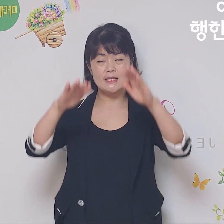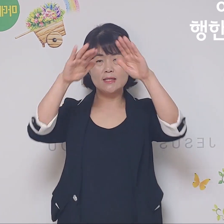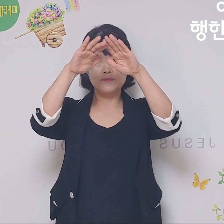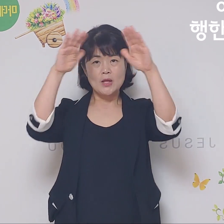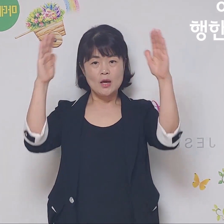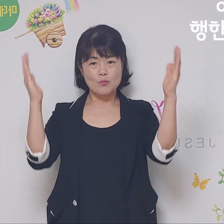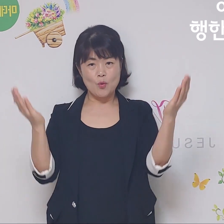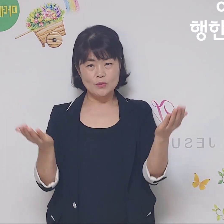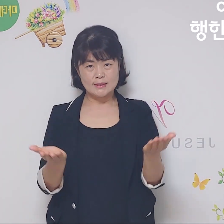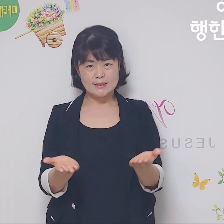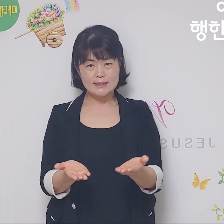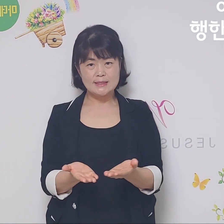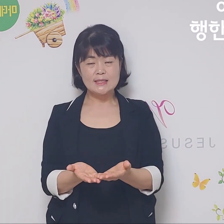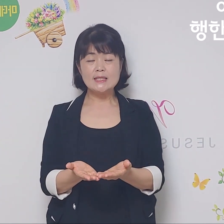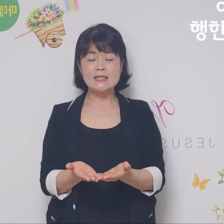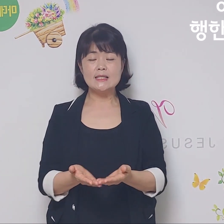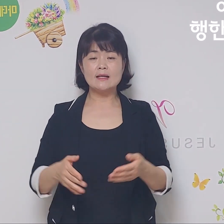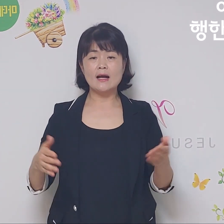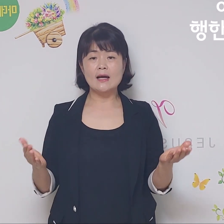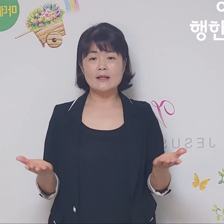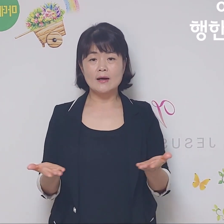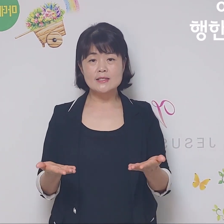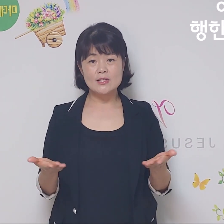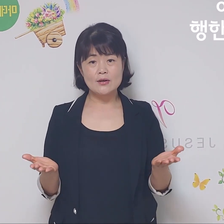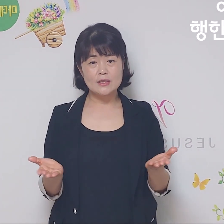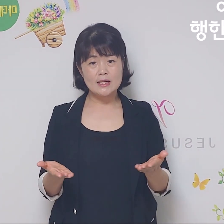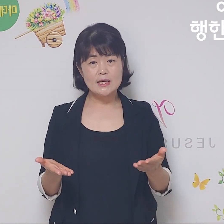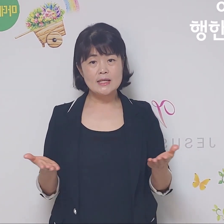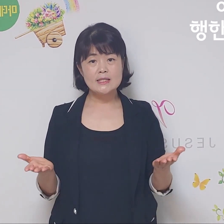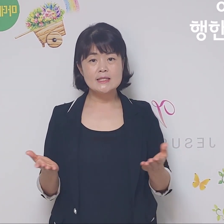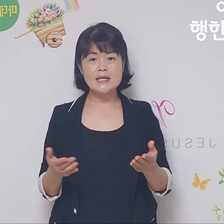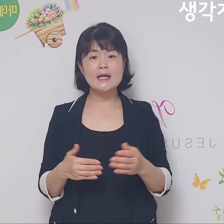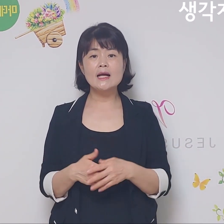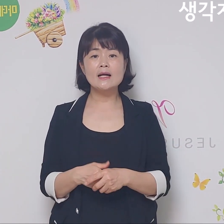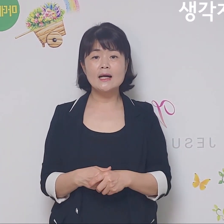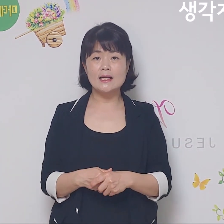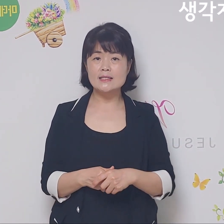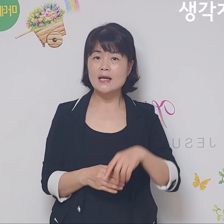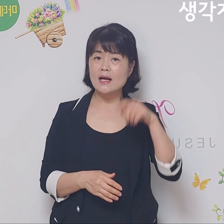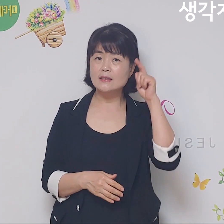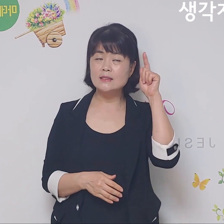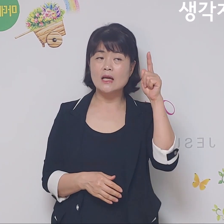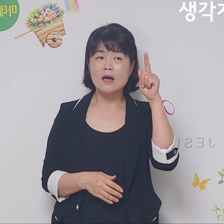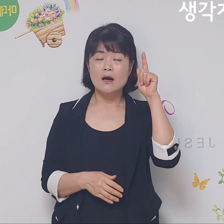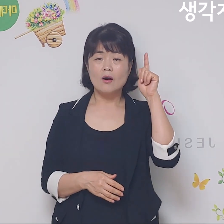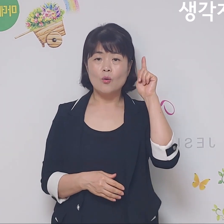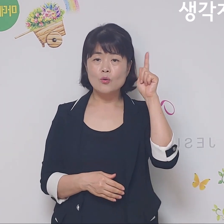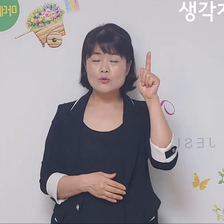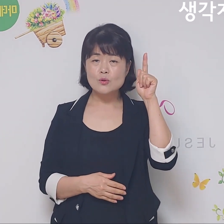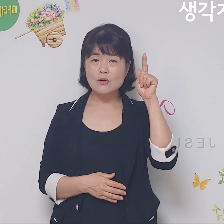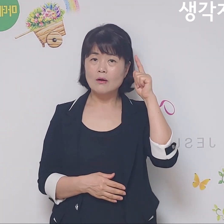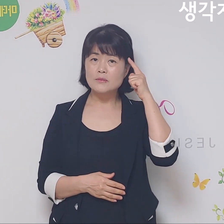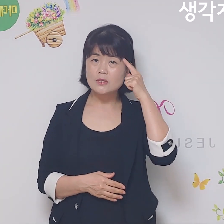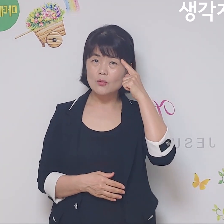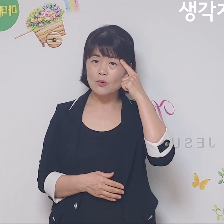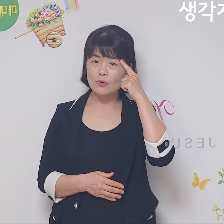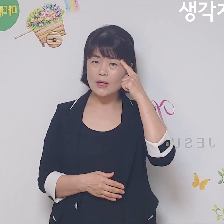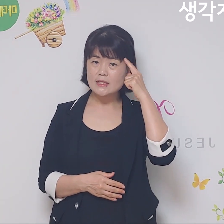새끼손가락까지. 모든 일, 아까 나왔어요. 일, 생각하다. 생각은 오른손 검지로